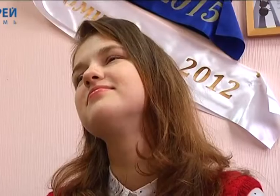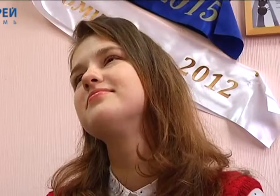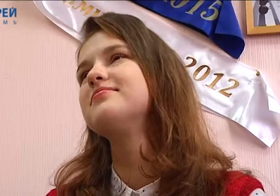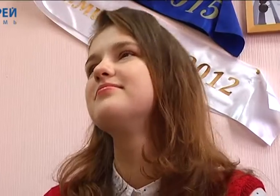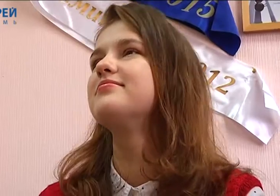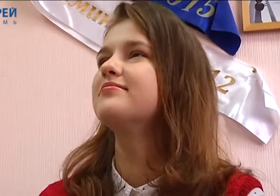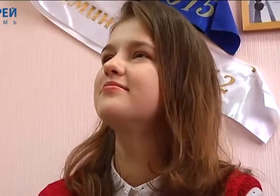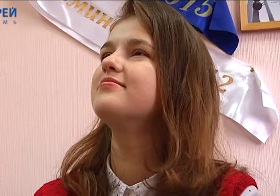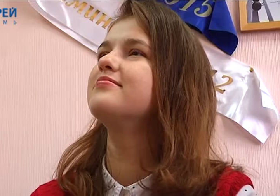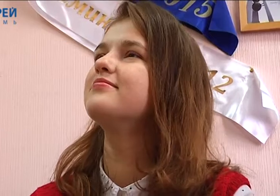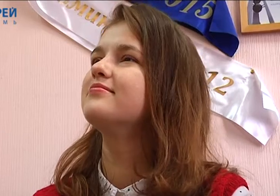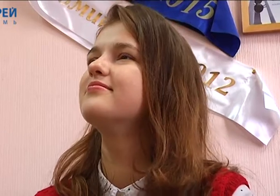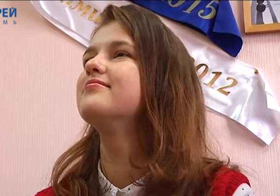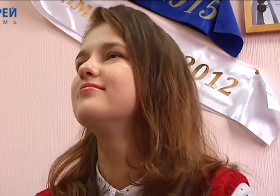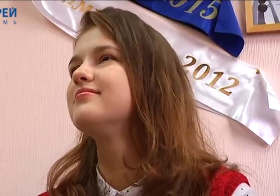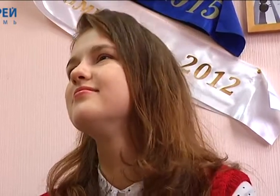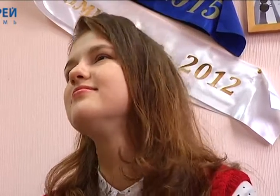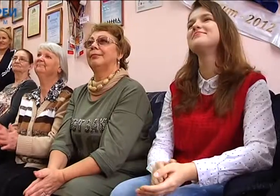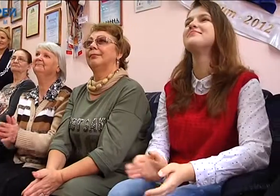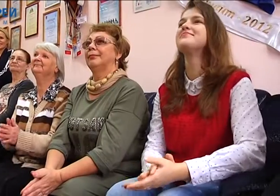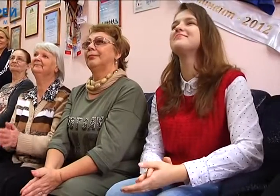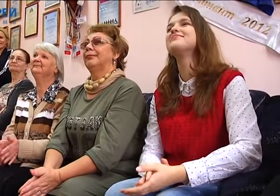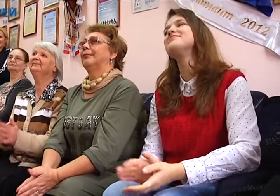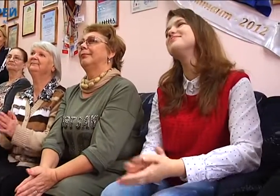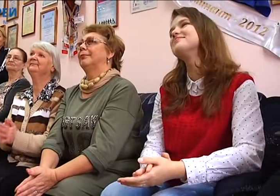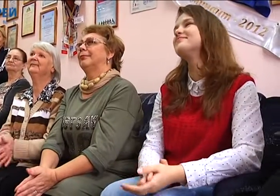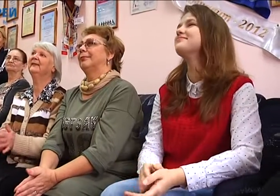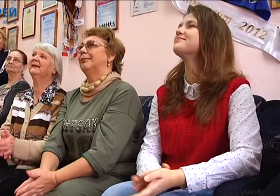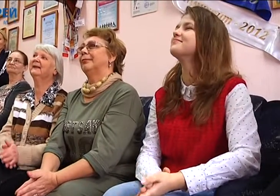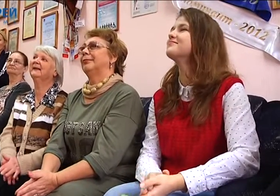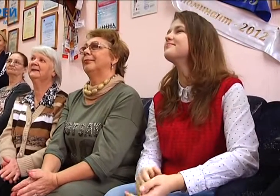людей. Из них 13 миллионов проживают в России. Из них около